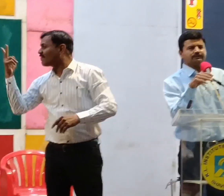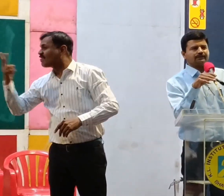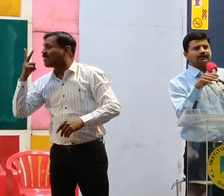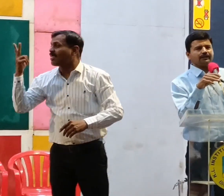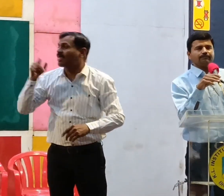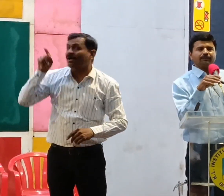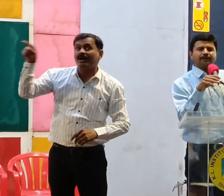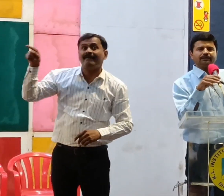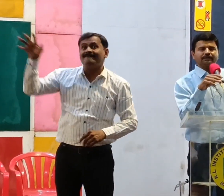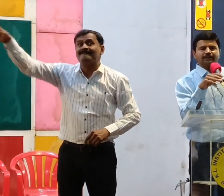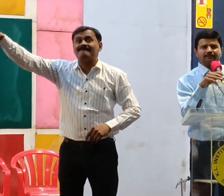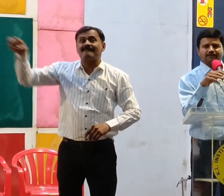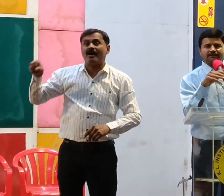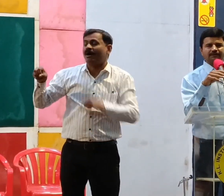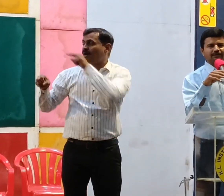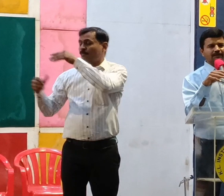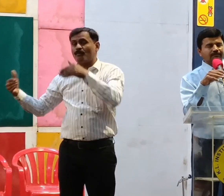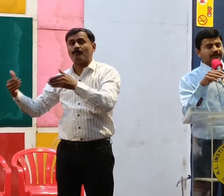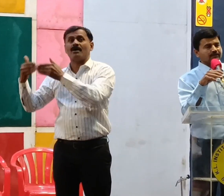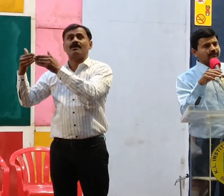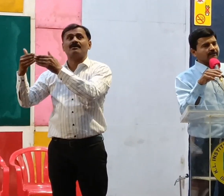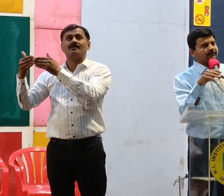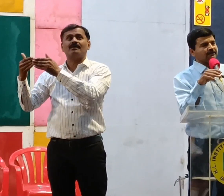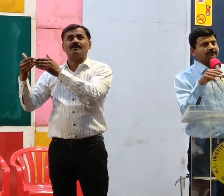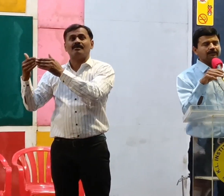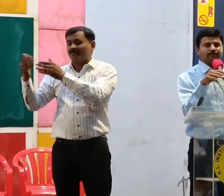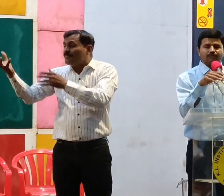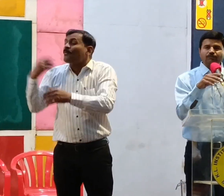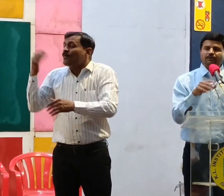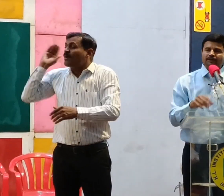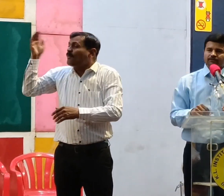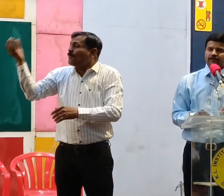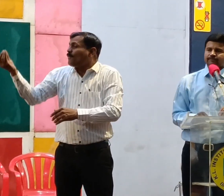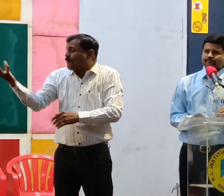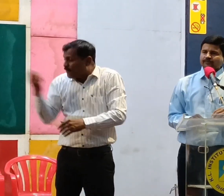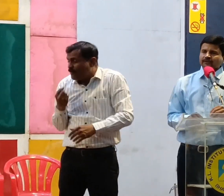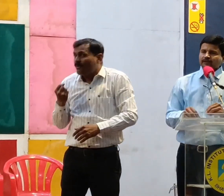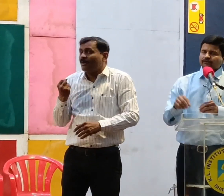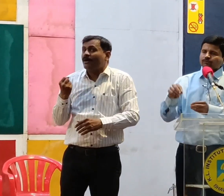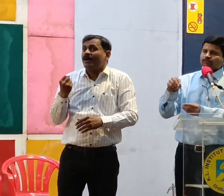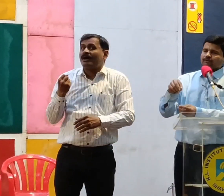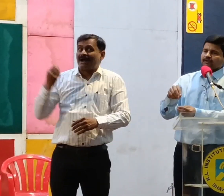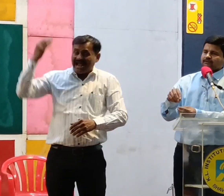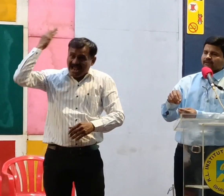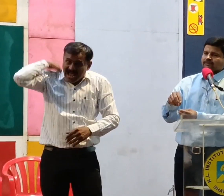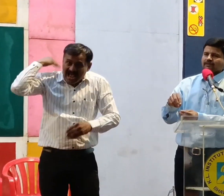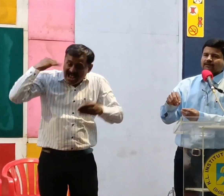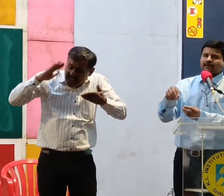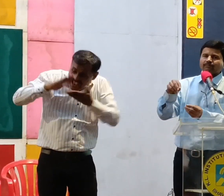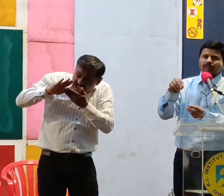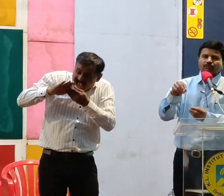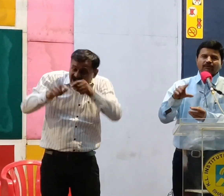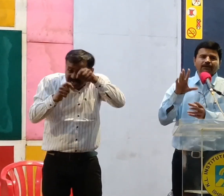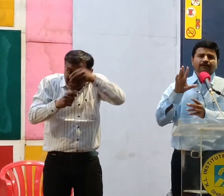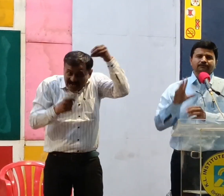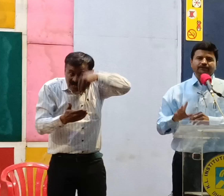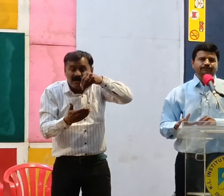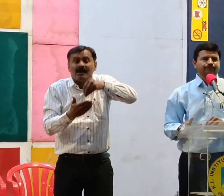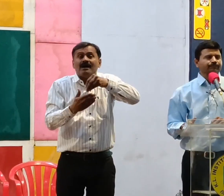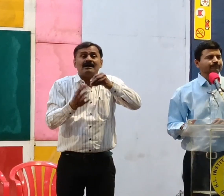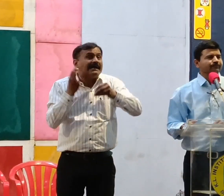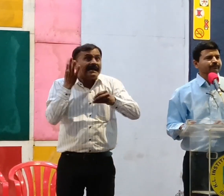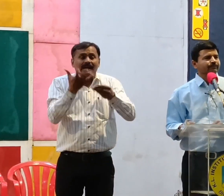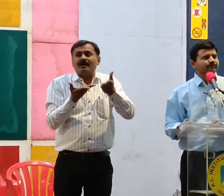છે અને એ ભાઈને કહે છે કે ભાઈ, તમારી પાસેથી જે મેં ઊંટ લીધો ને એ ઊંટની સાથે આ પોટલી